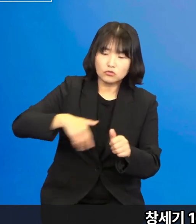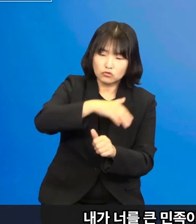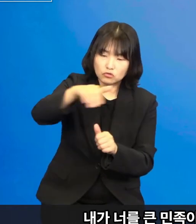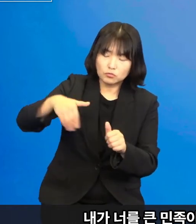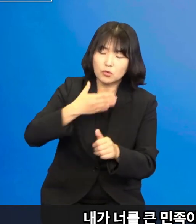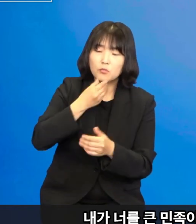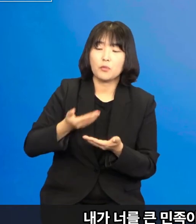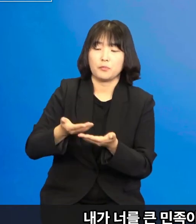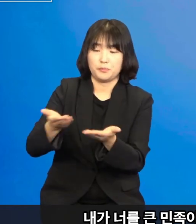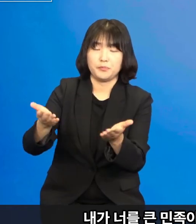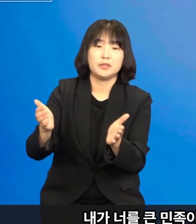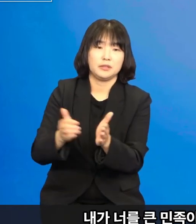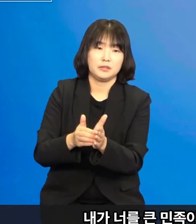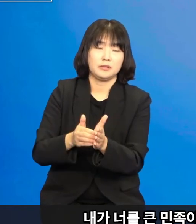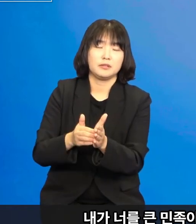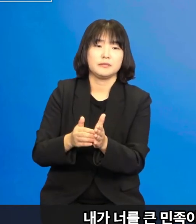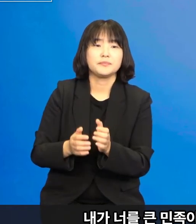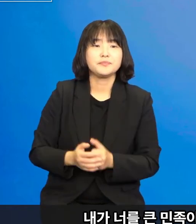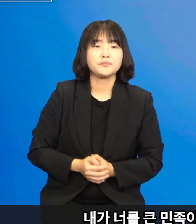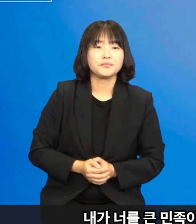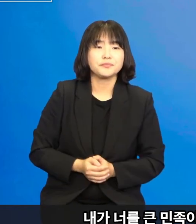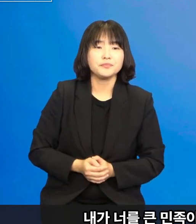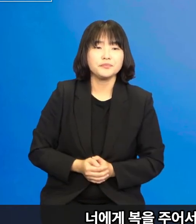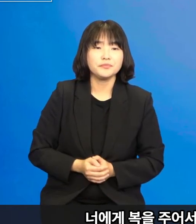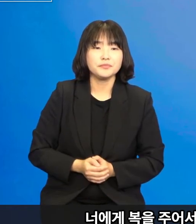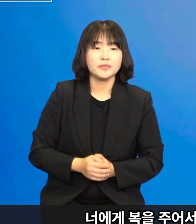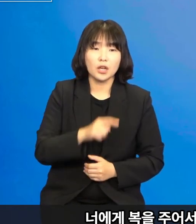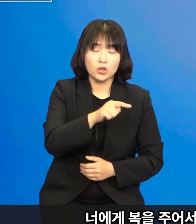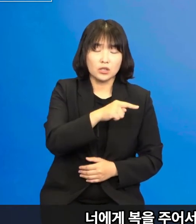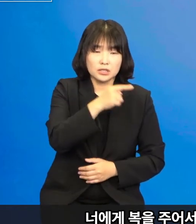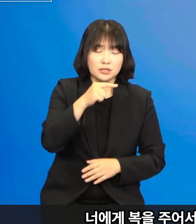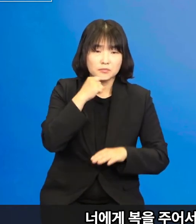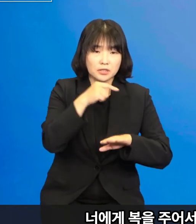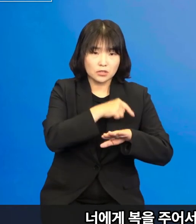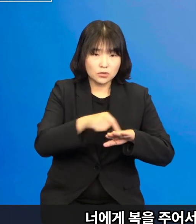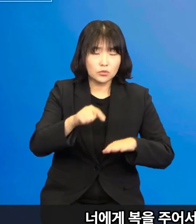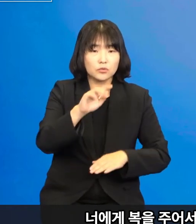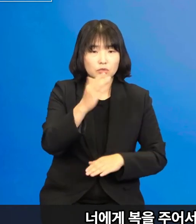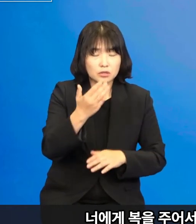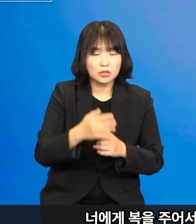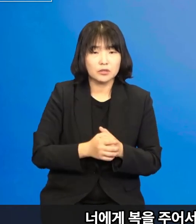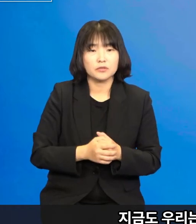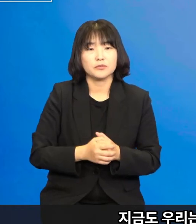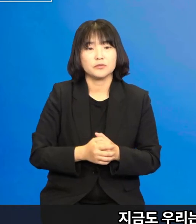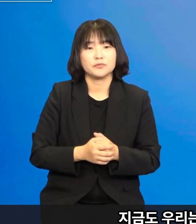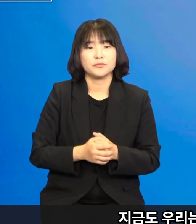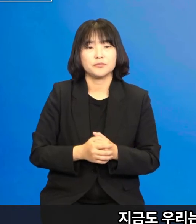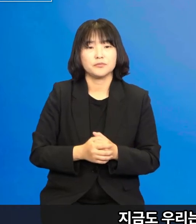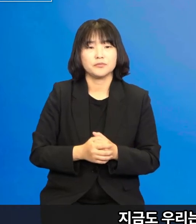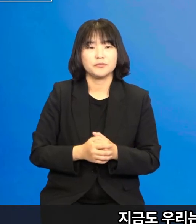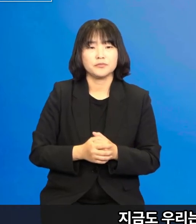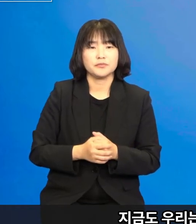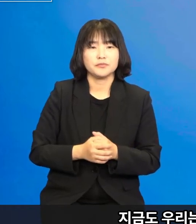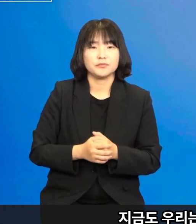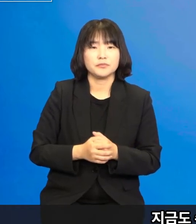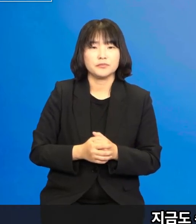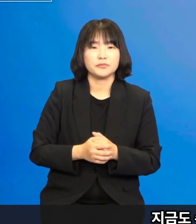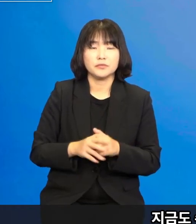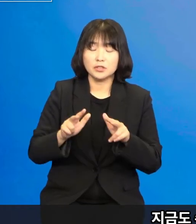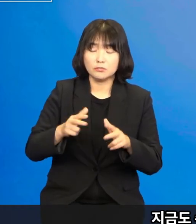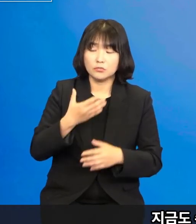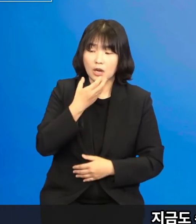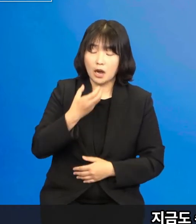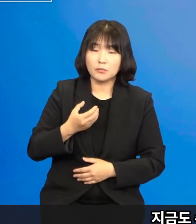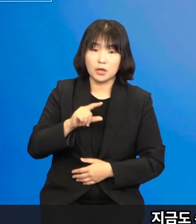보십시오. 내가 너를 큰 민족이 되게 하고, 정말 민족이 됐죠. 너에게 복을 주어서 내가 이름을 크게 떨치게. 지금도 우리는 아브라함을 부릅니다.